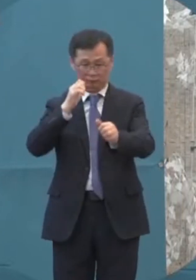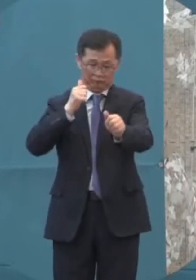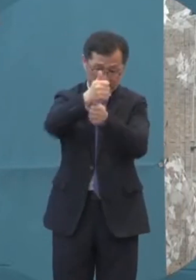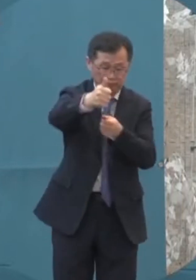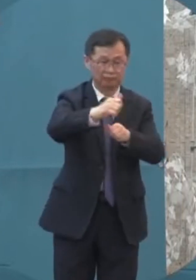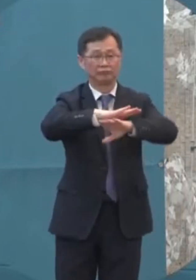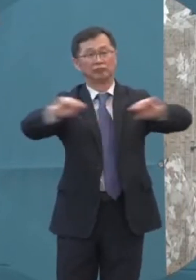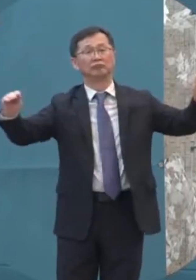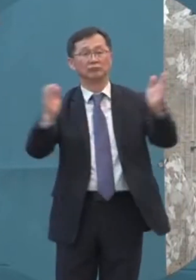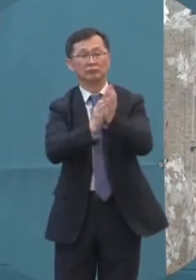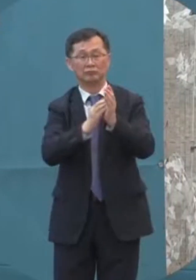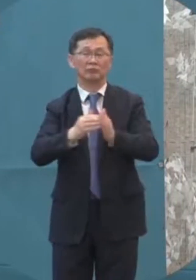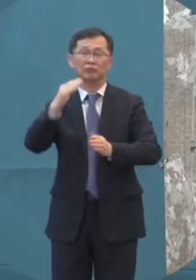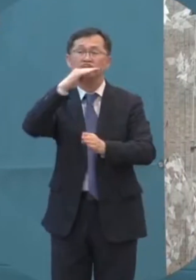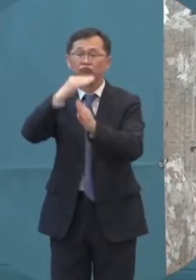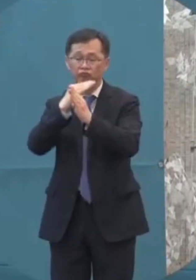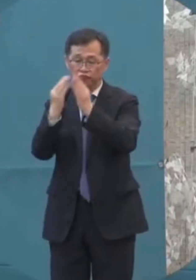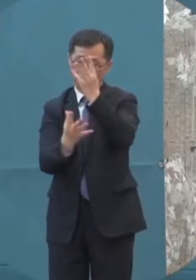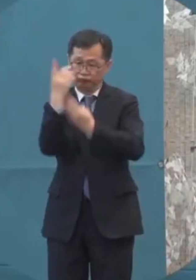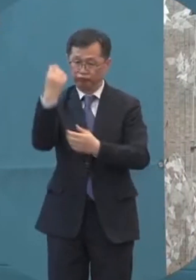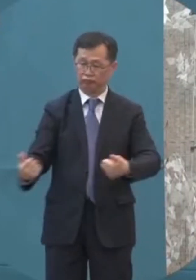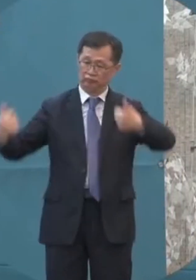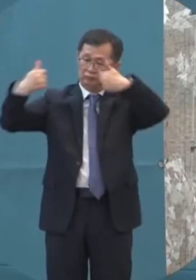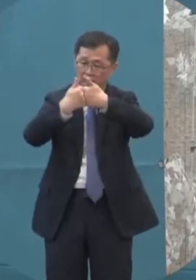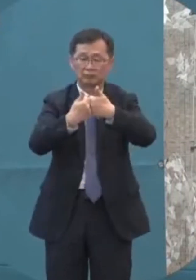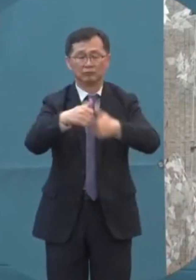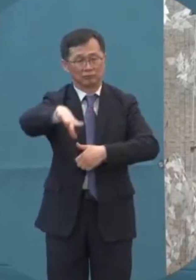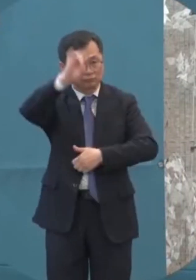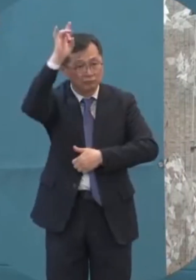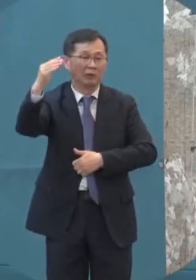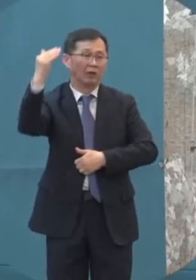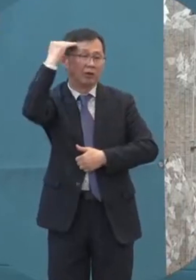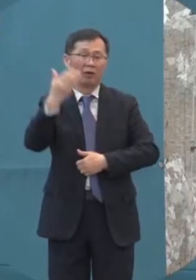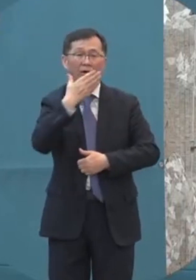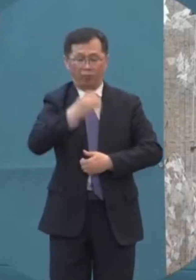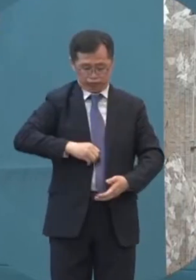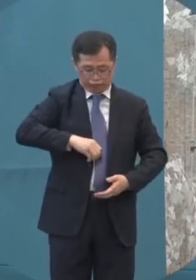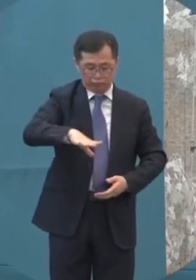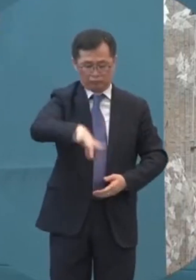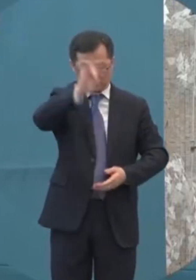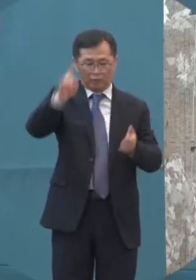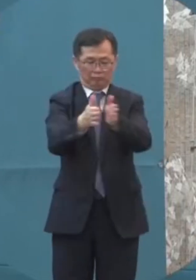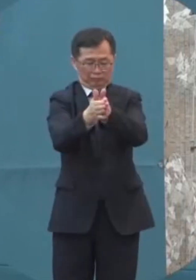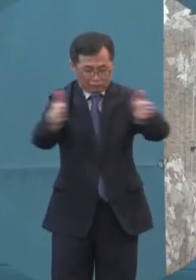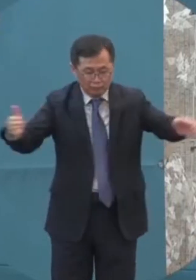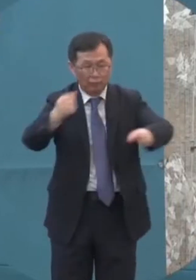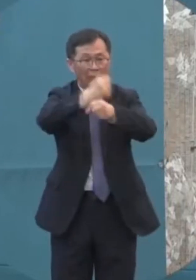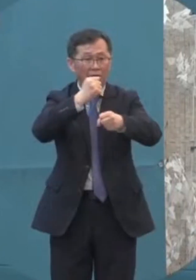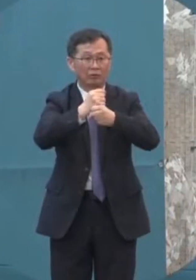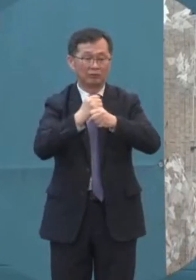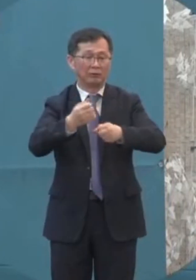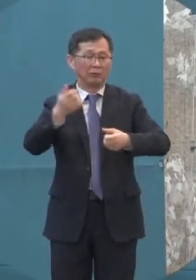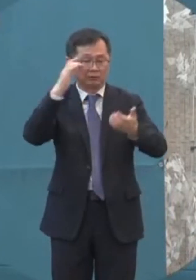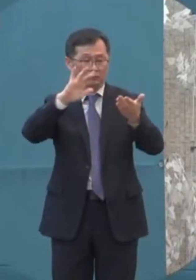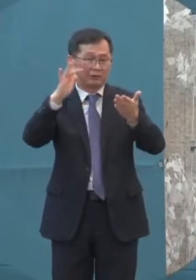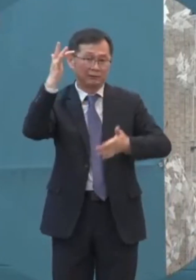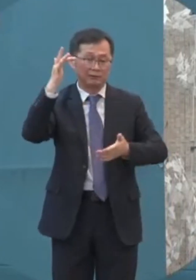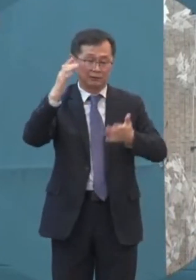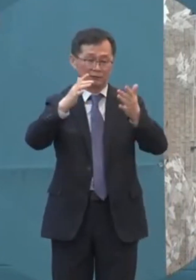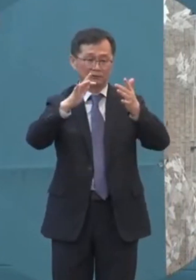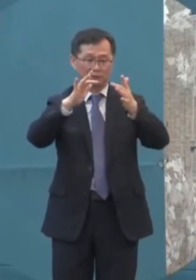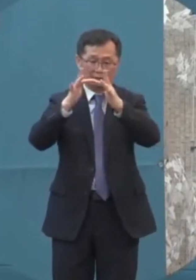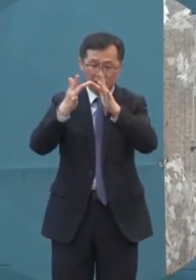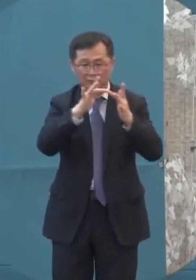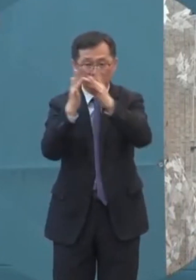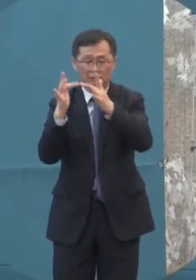극복하시고 남북 정상회담도 처음으로 하고 대한민국의 복지도 처음으로 시작하고 IT도 처음 시작하고